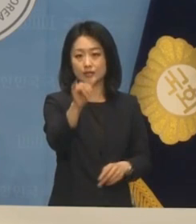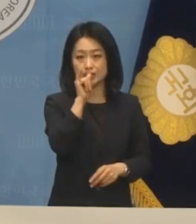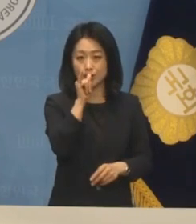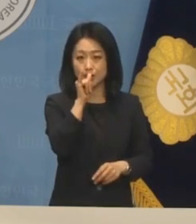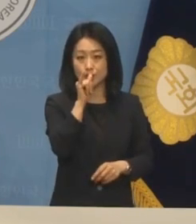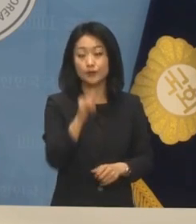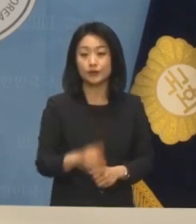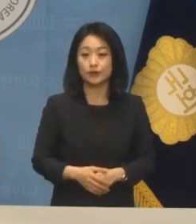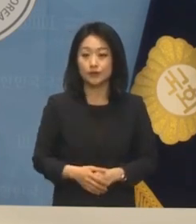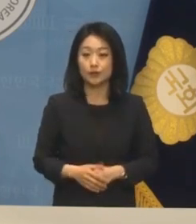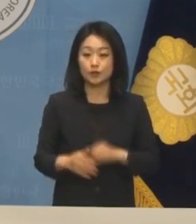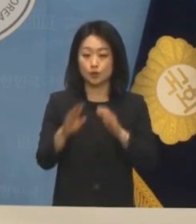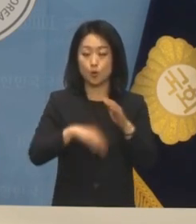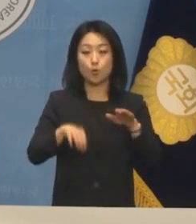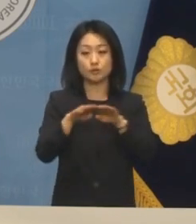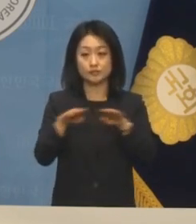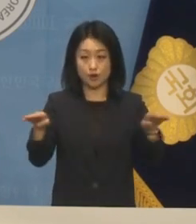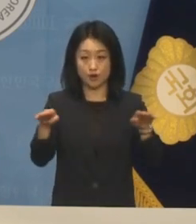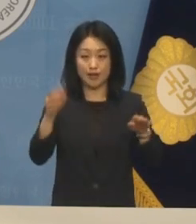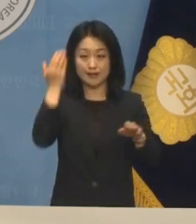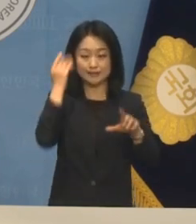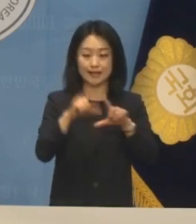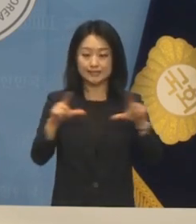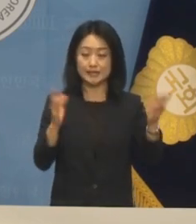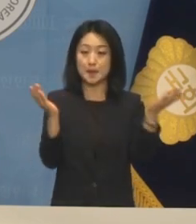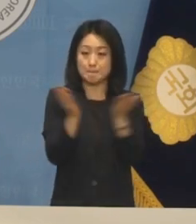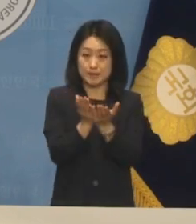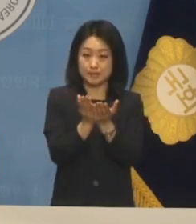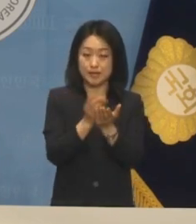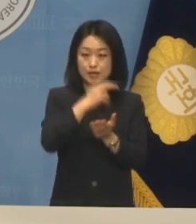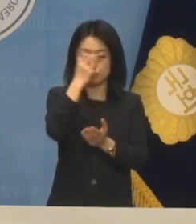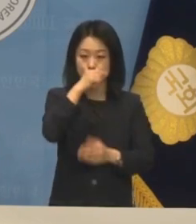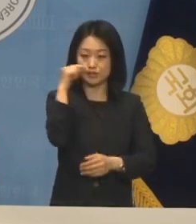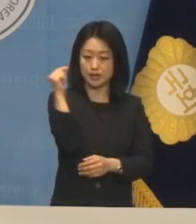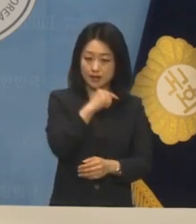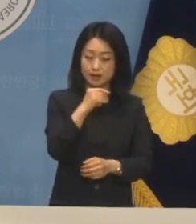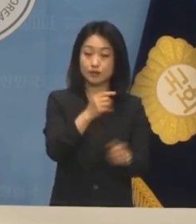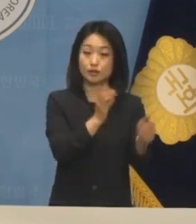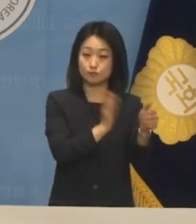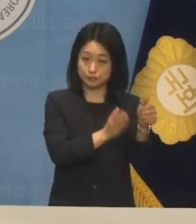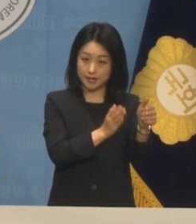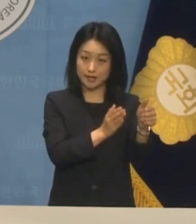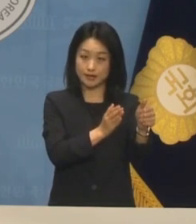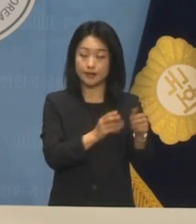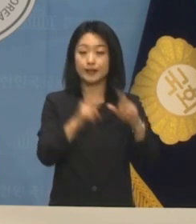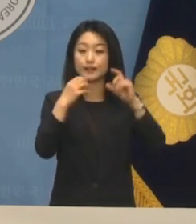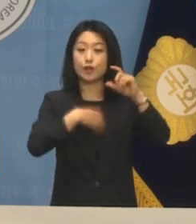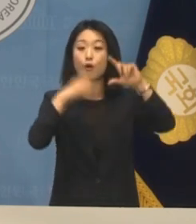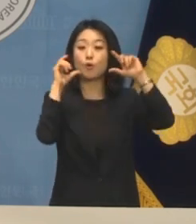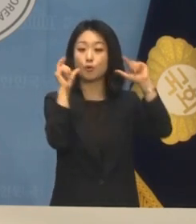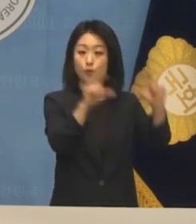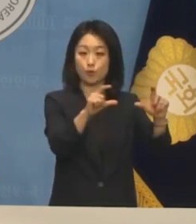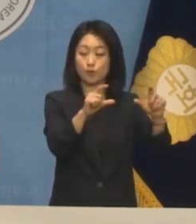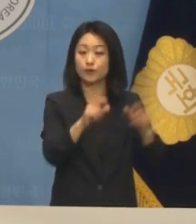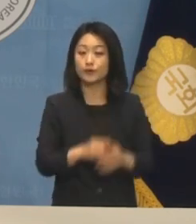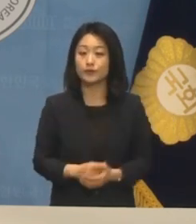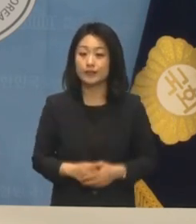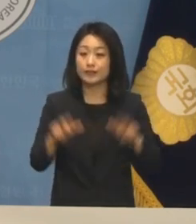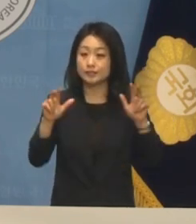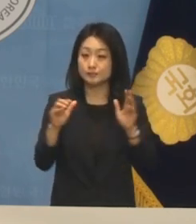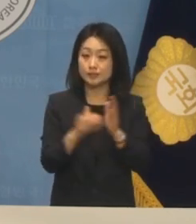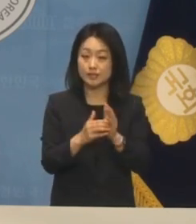있습니다. 공정하게 상식에 맞는 처분이 이루어져야 함을 다시 한번 경고합니다.